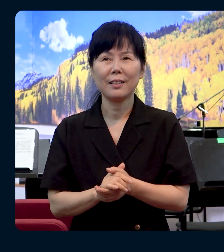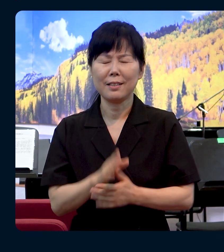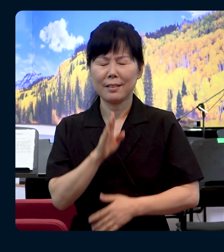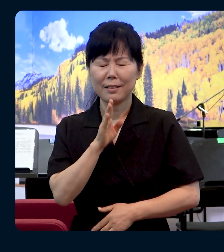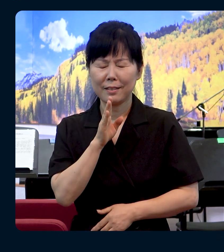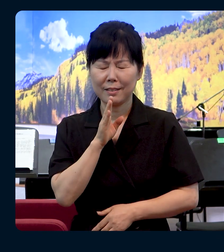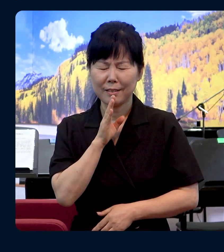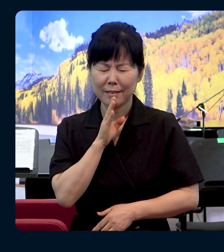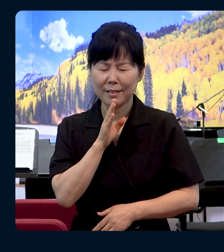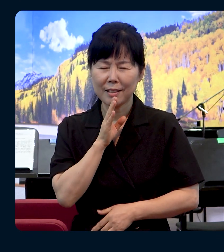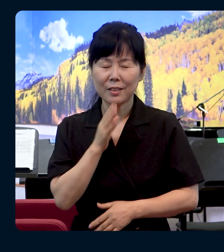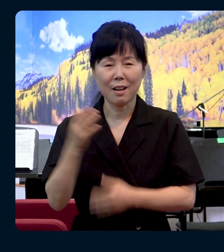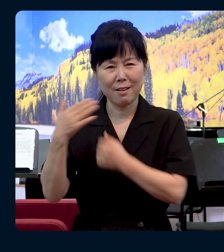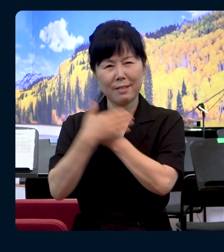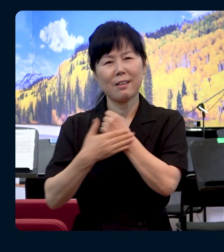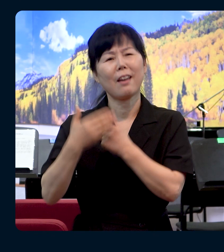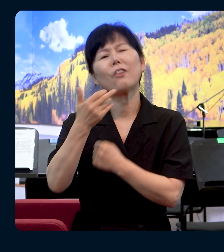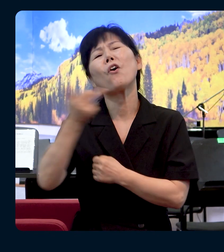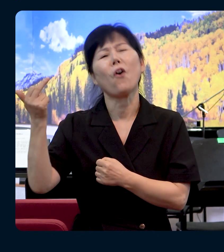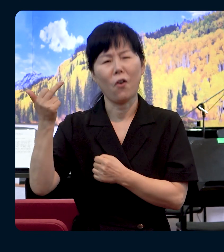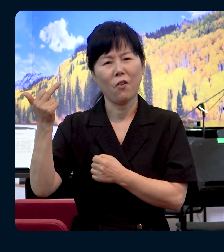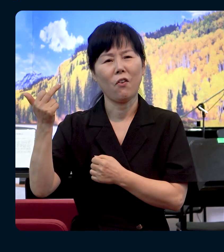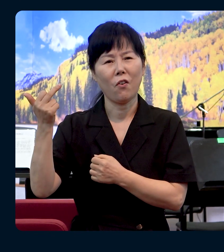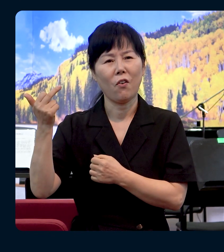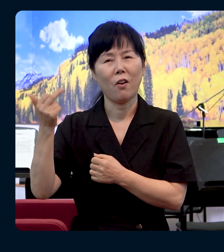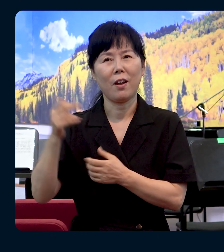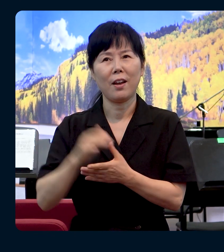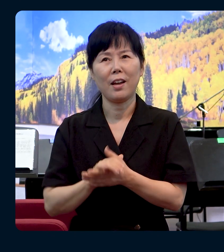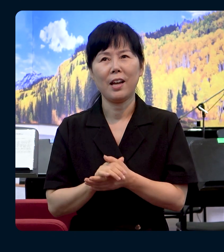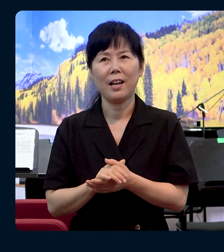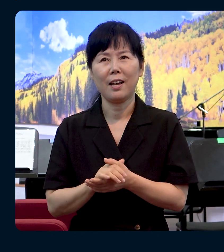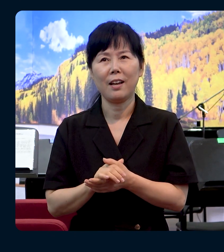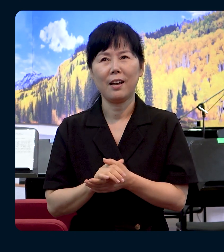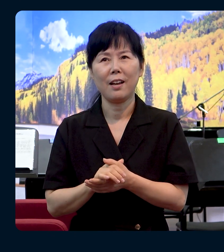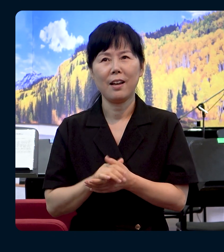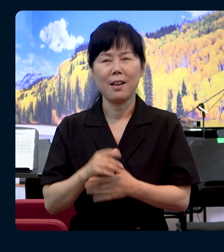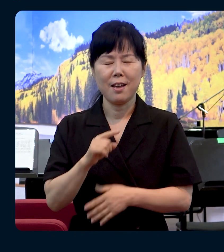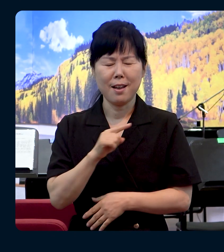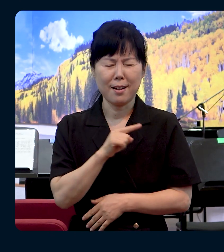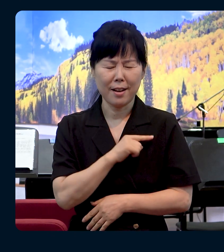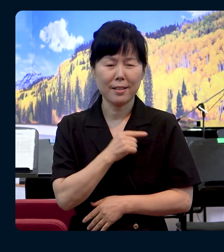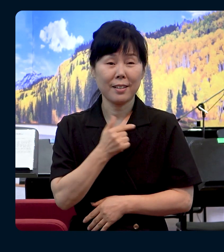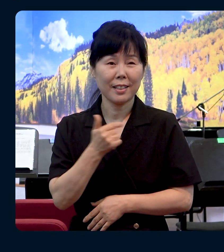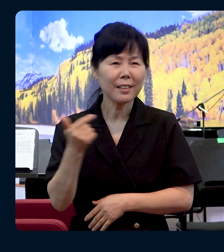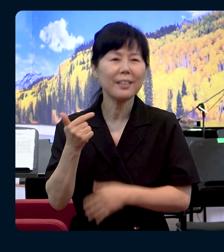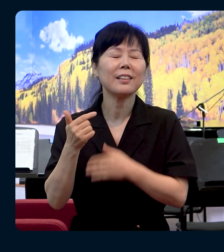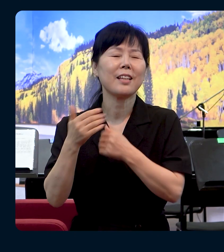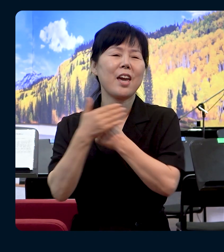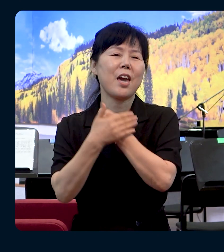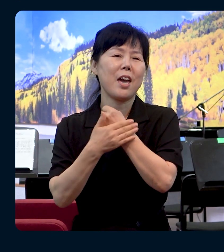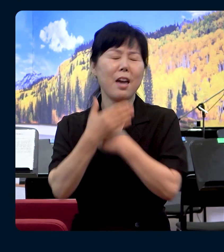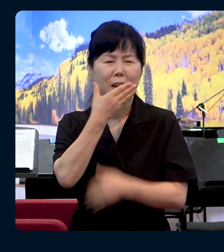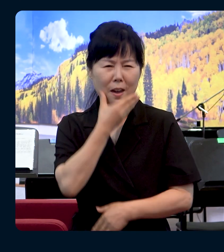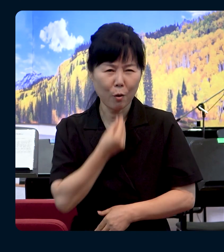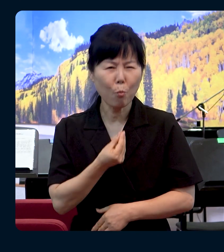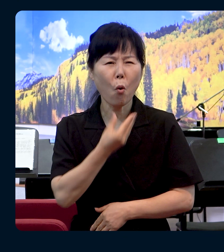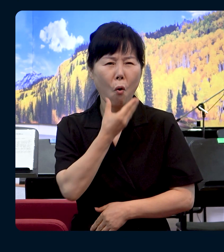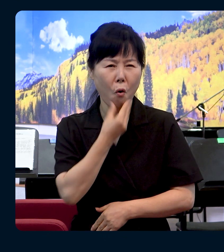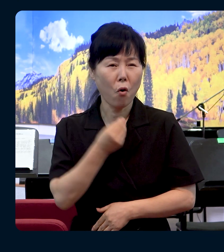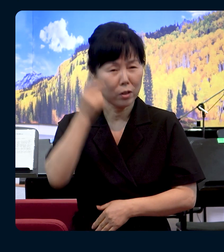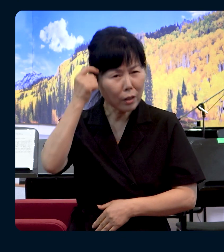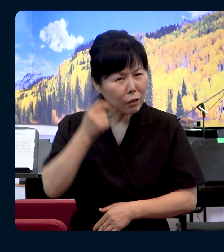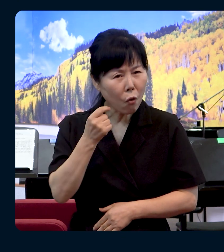정말 은혜를 많이 받았는데 내 삶에서 가장 행복한 시간이었지만 가장 고통스러운